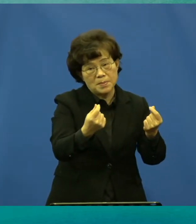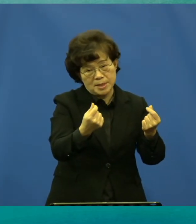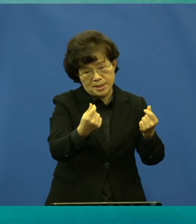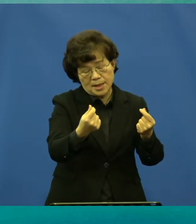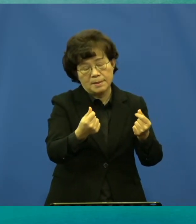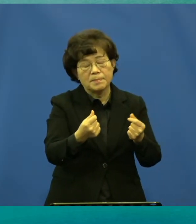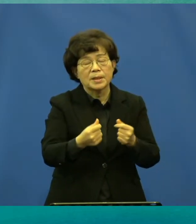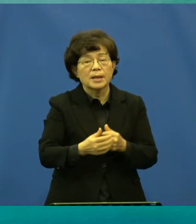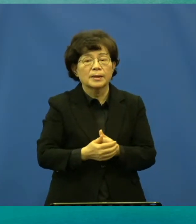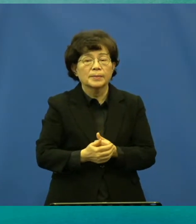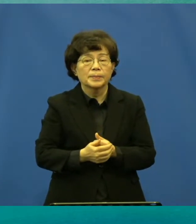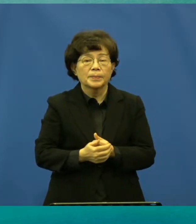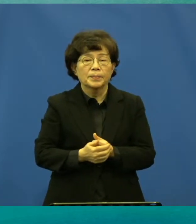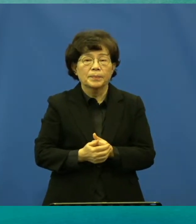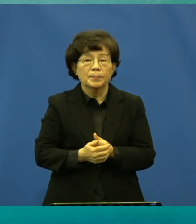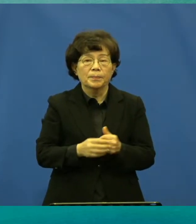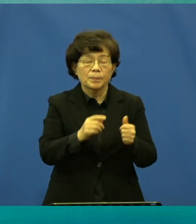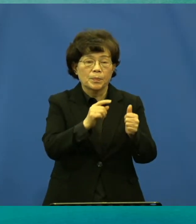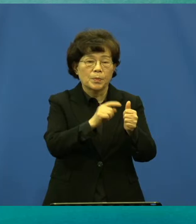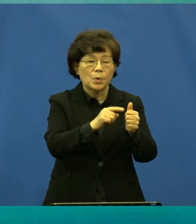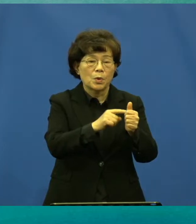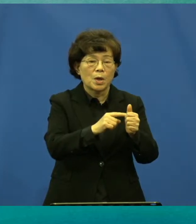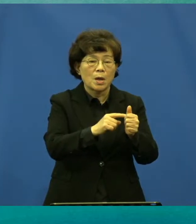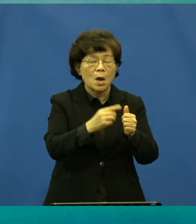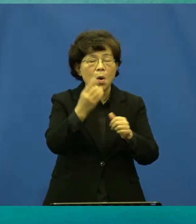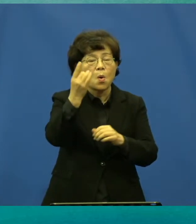같은 요나의 본 모습.